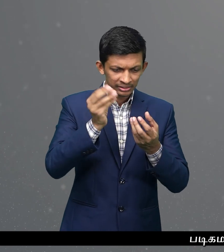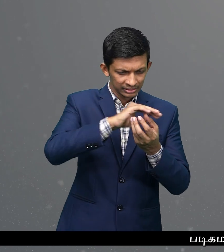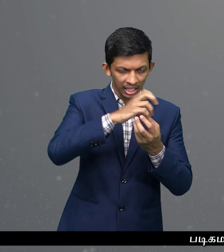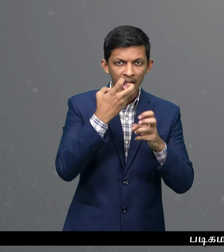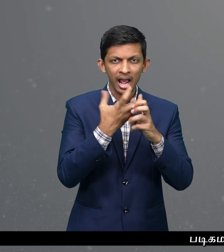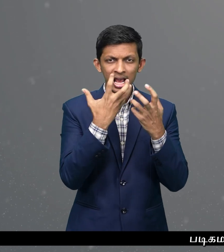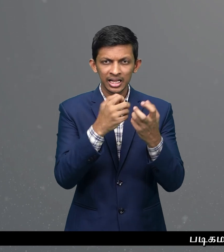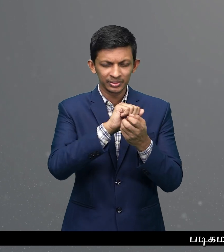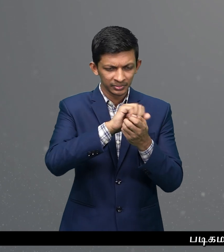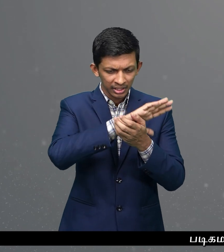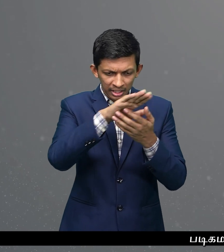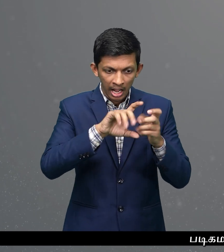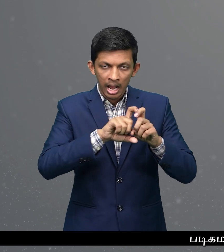படிகமயமாக்கல் நீர்,